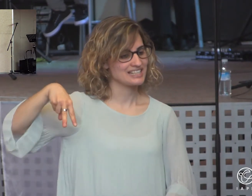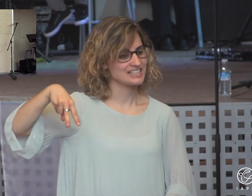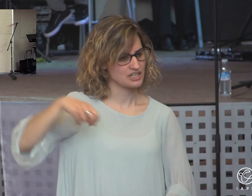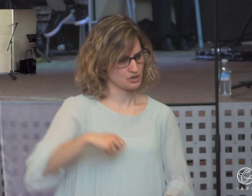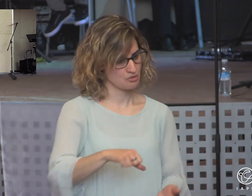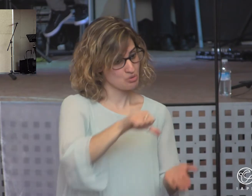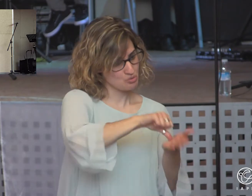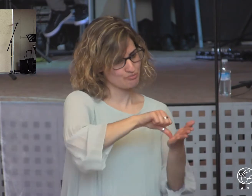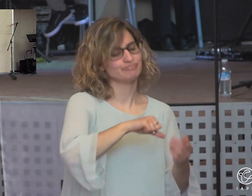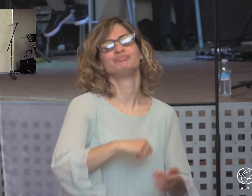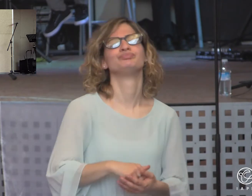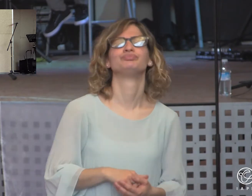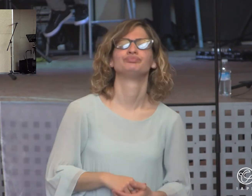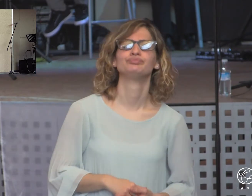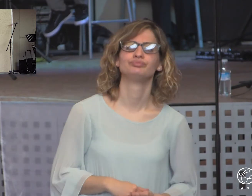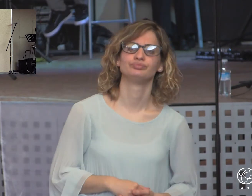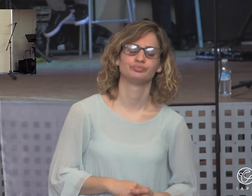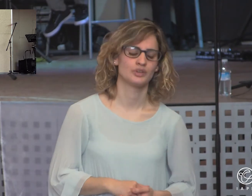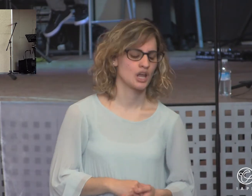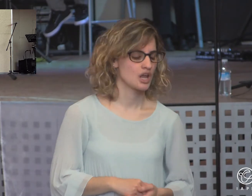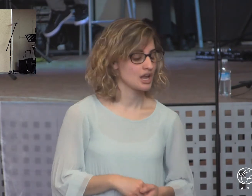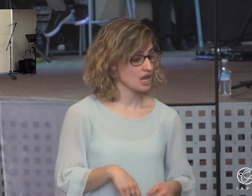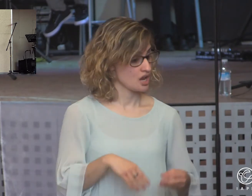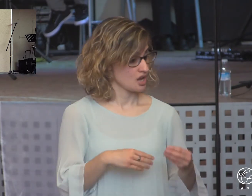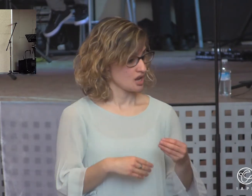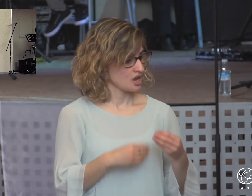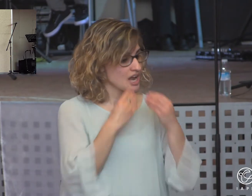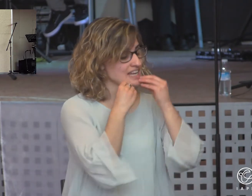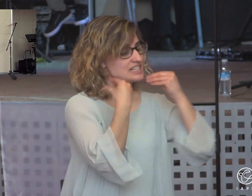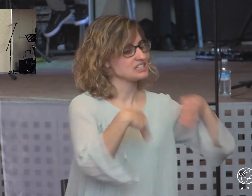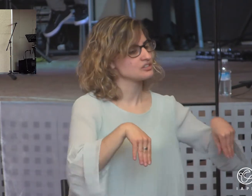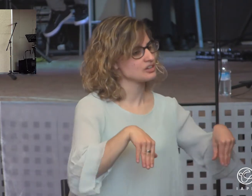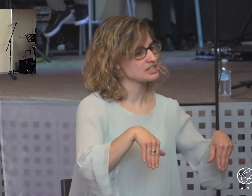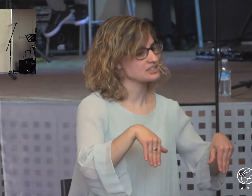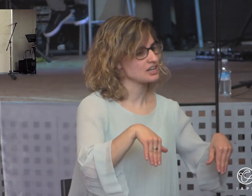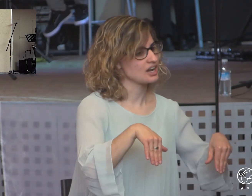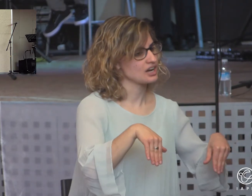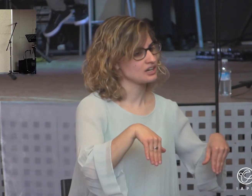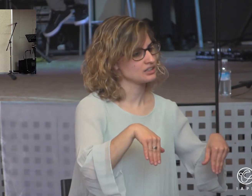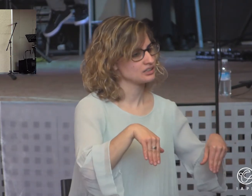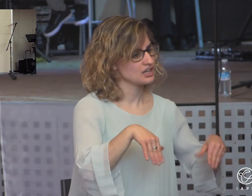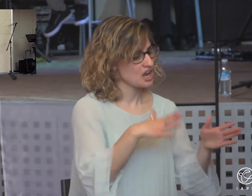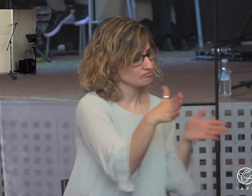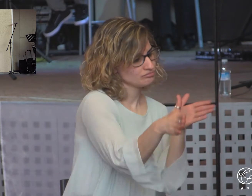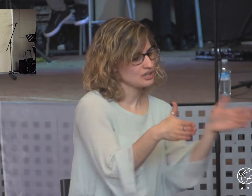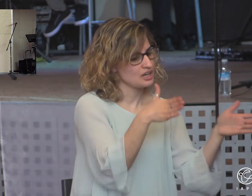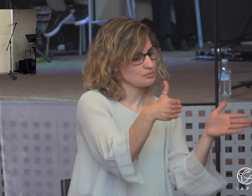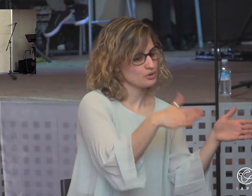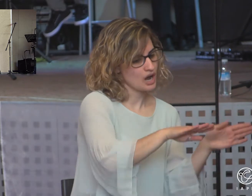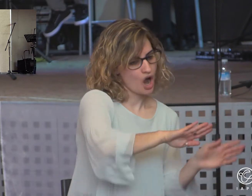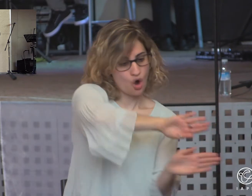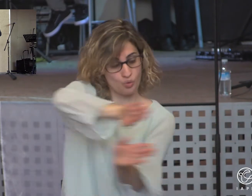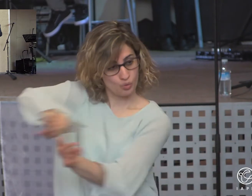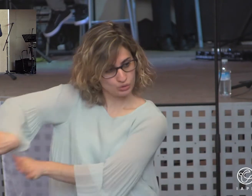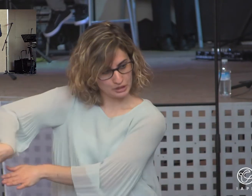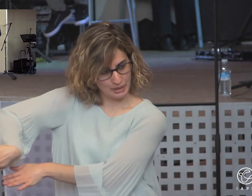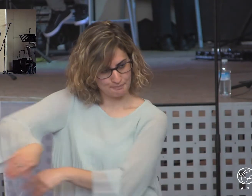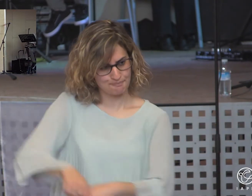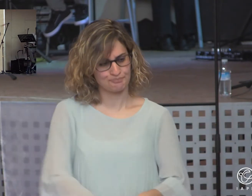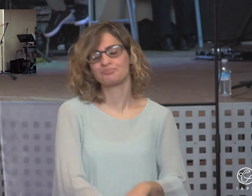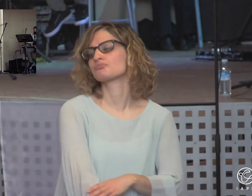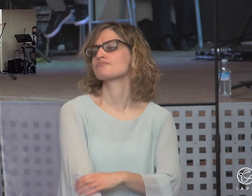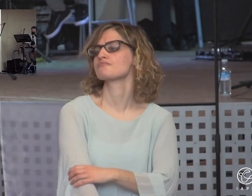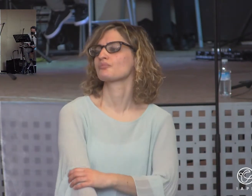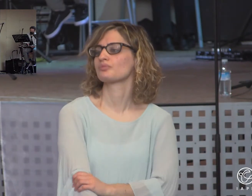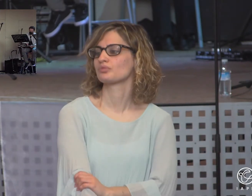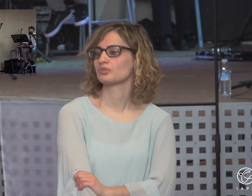año último, es decir, antes de la Santa Cena, ¿vale? No pasa nada. No pasa nada. No voy a explicar por qué,